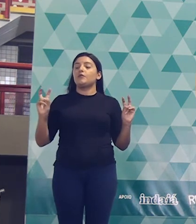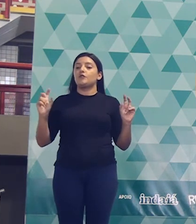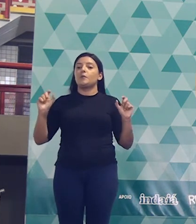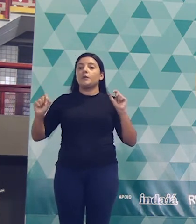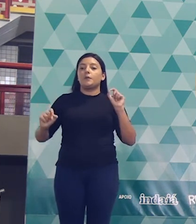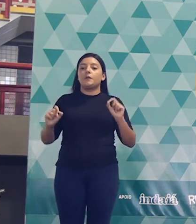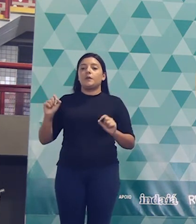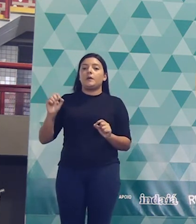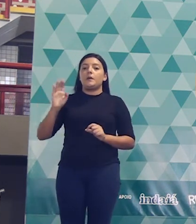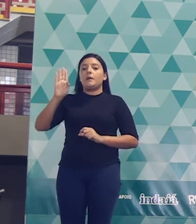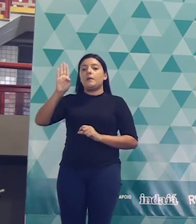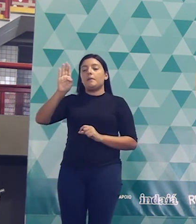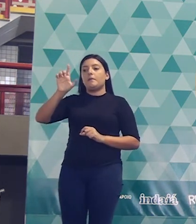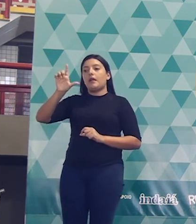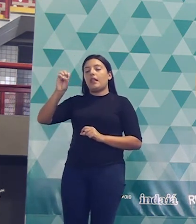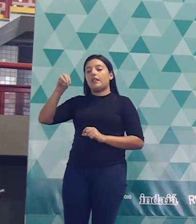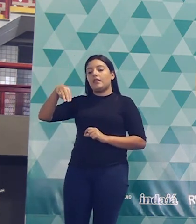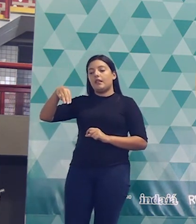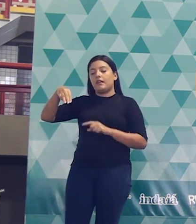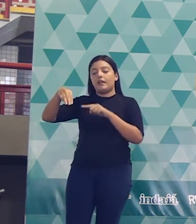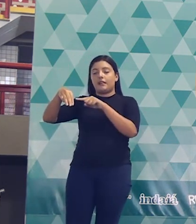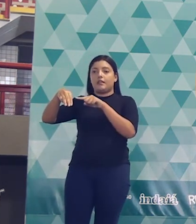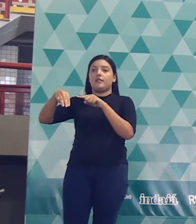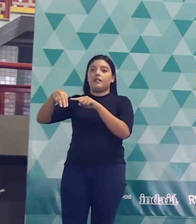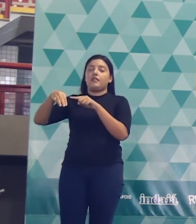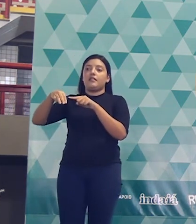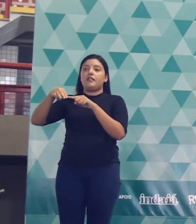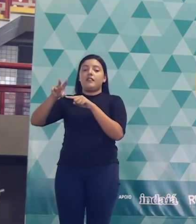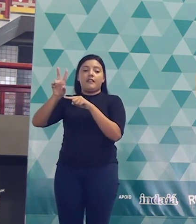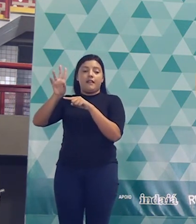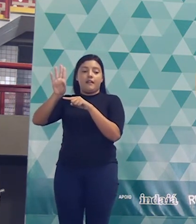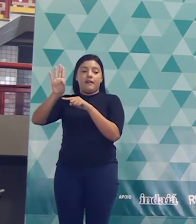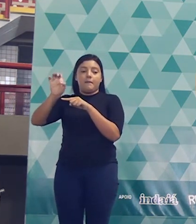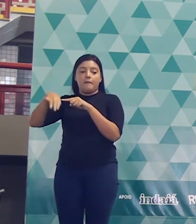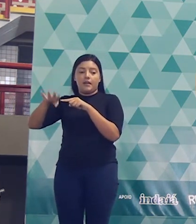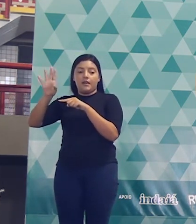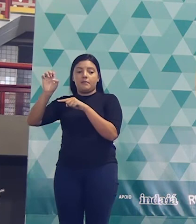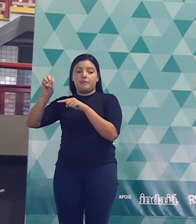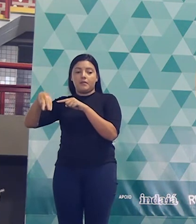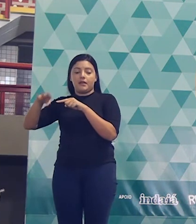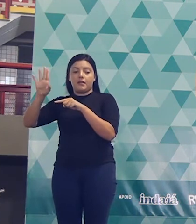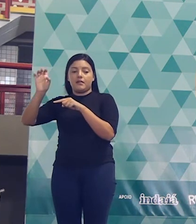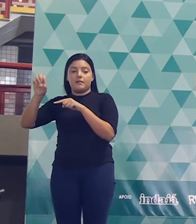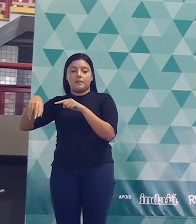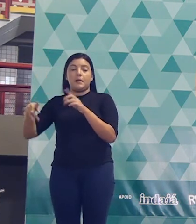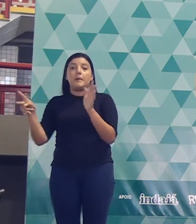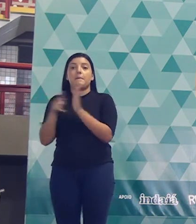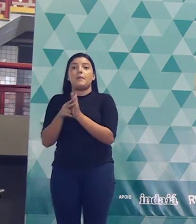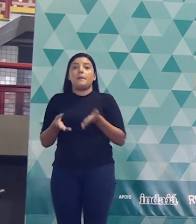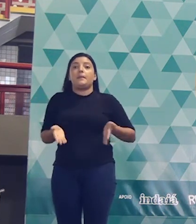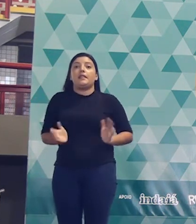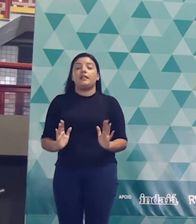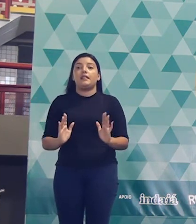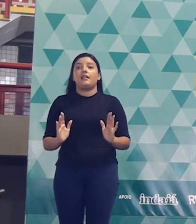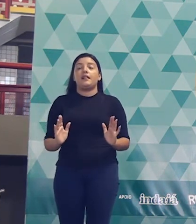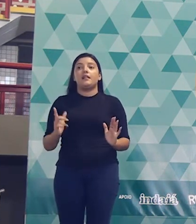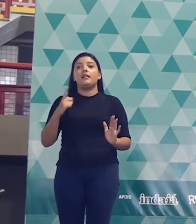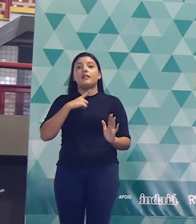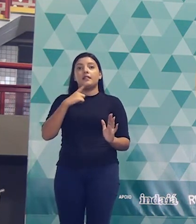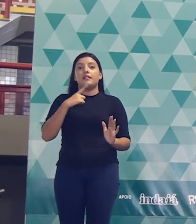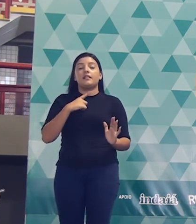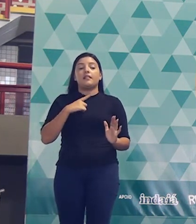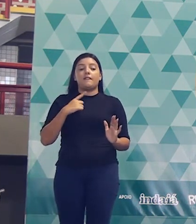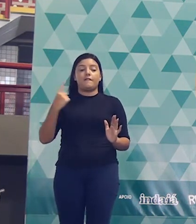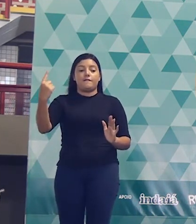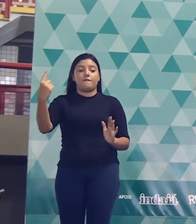elemento, Belém, vem, bem, bem, bem, essa sonoridade faz alusão aos que nascem, aos que chegam a este